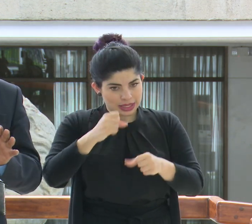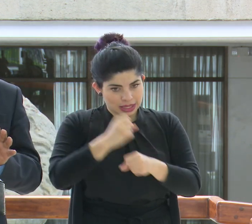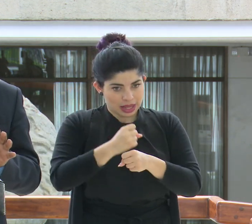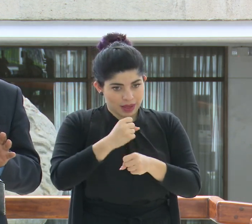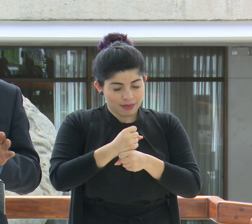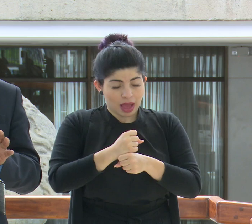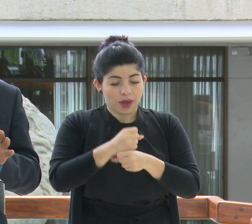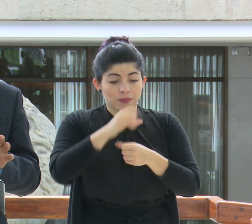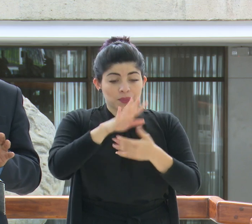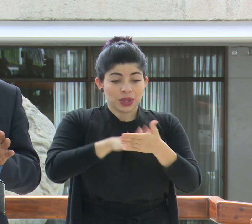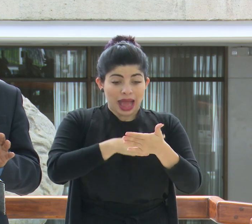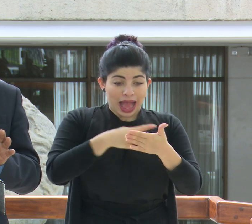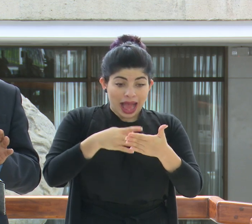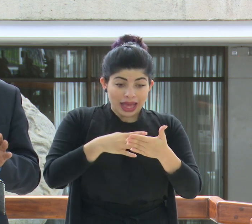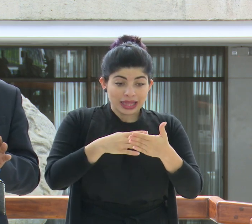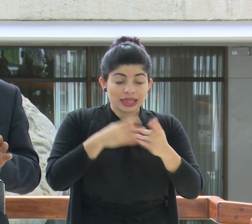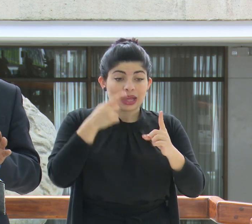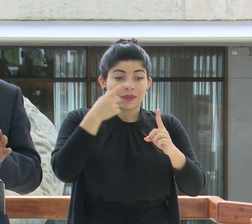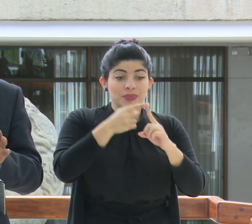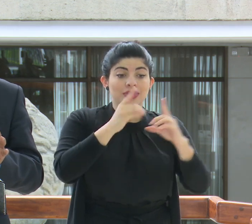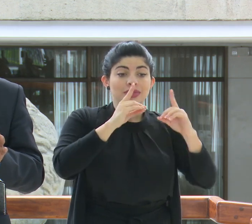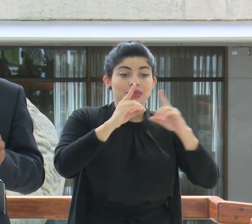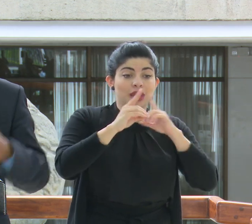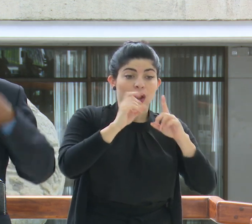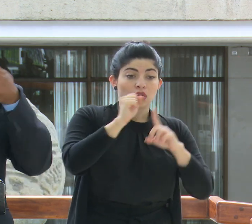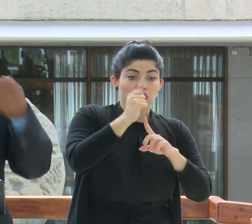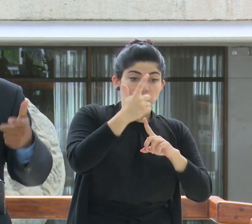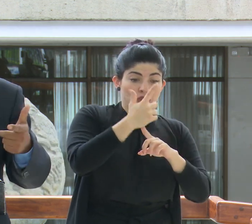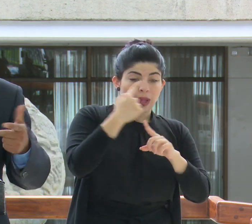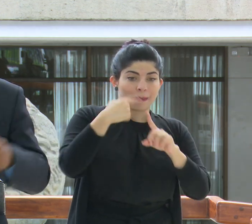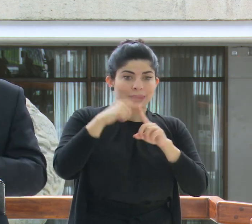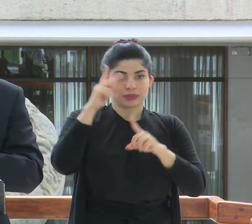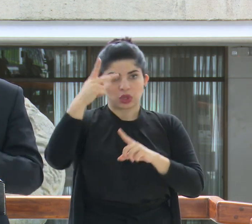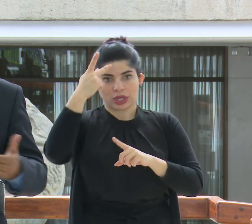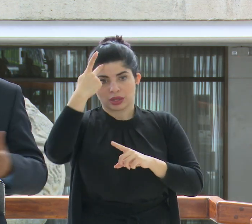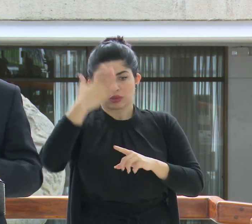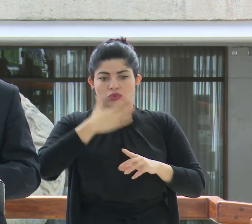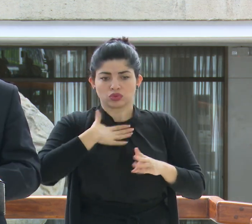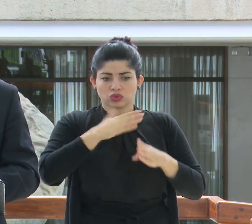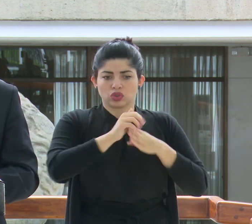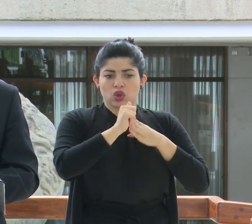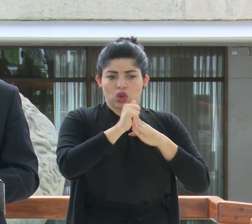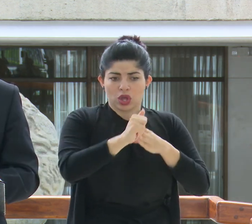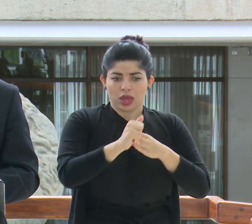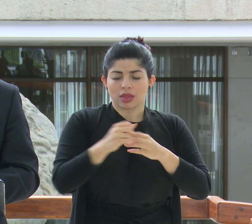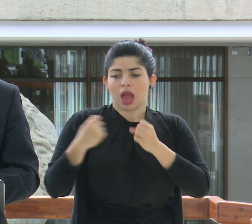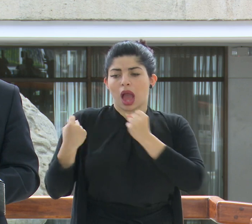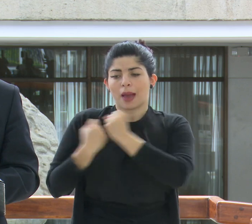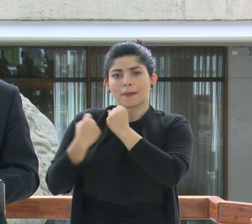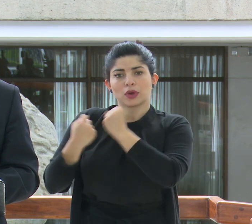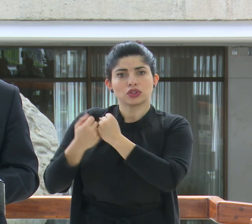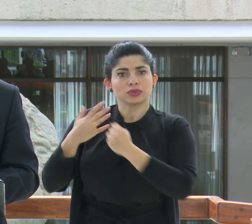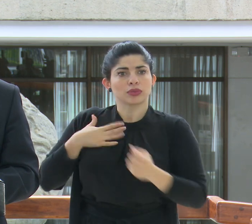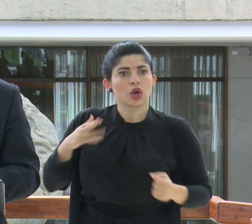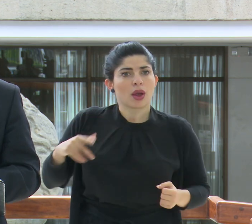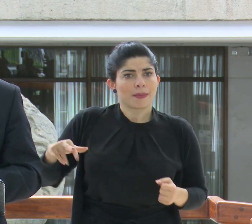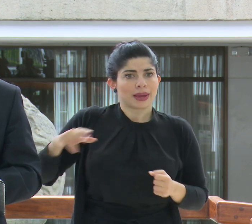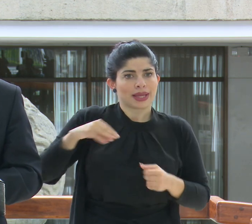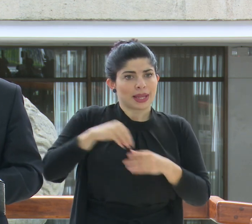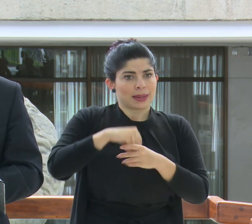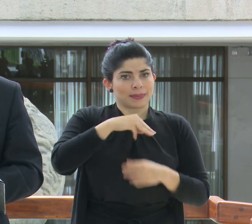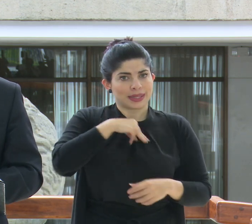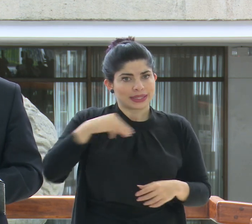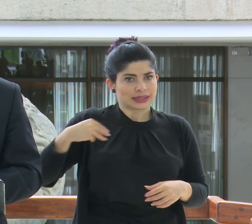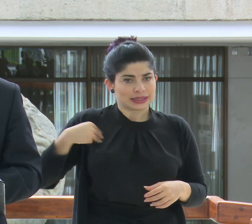una agenda de diálogo social y político. O sea, que yo voy a liderar con el apoyo de los compañeros y compañeras que hay en el ministerio,